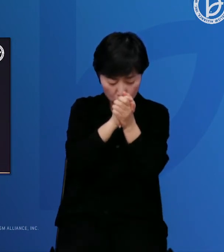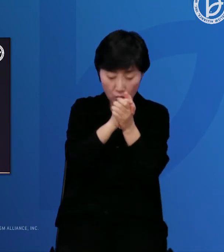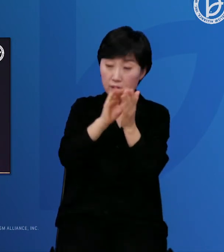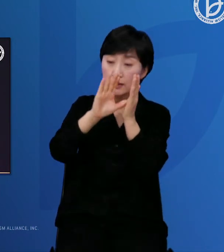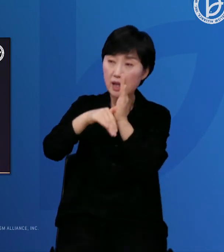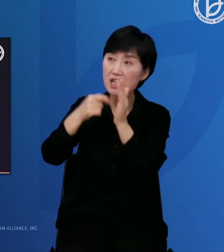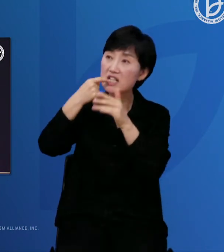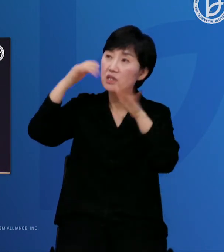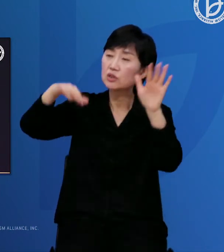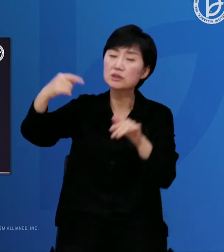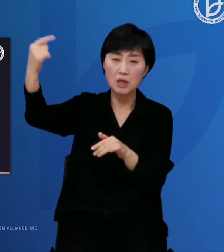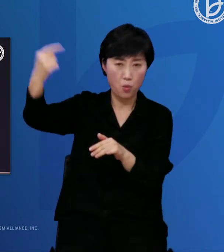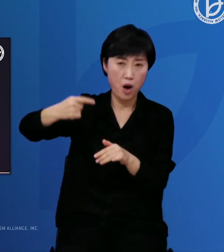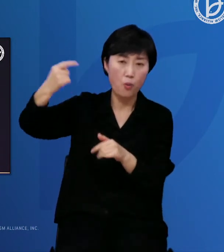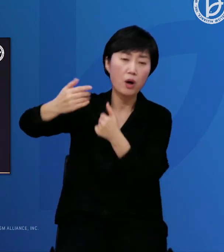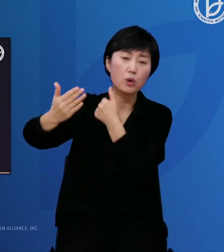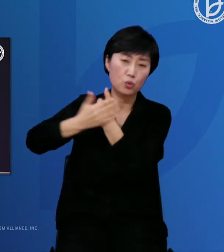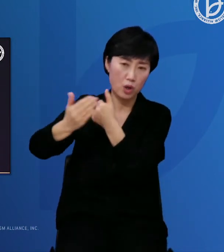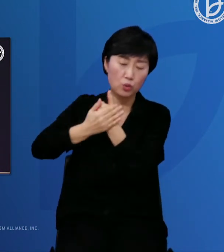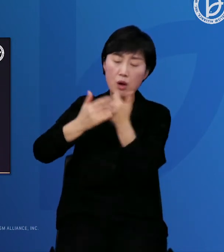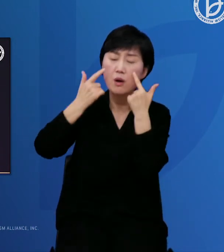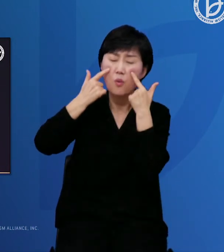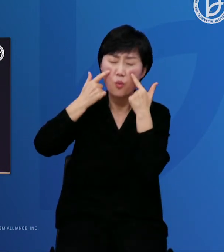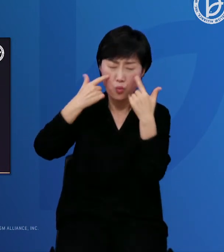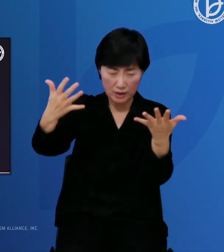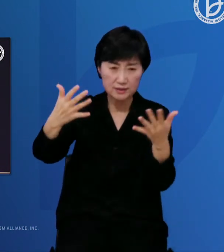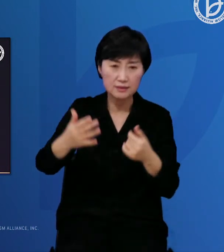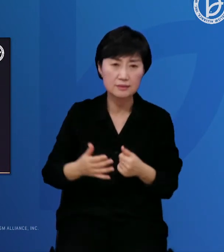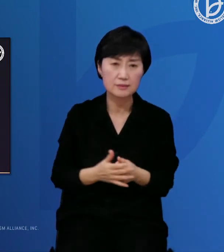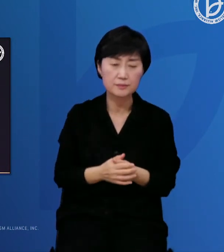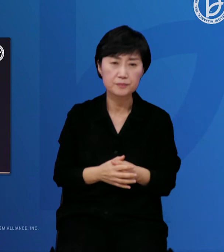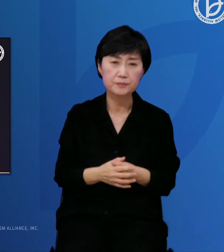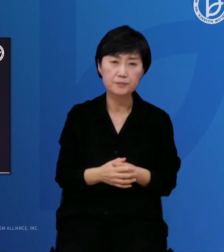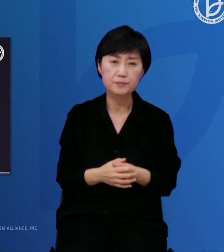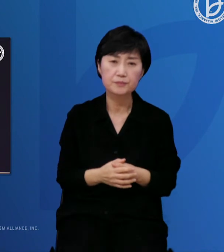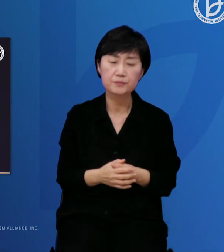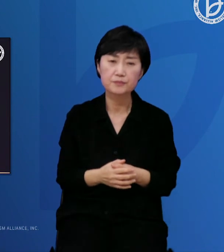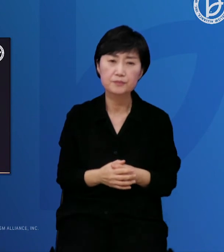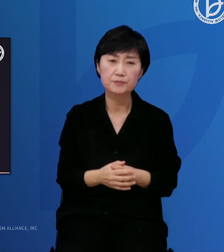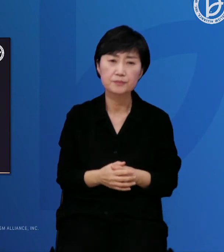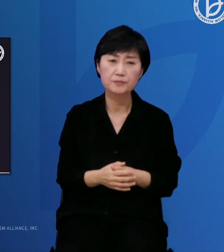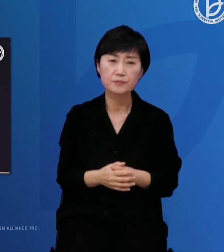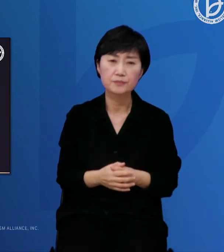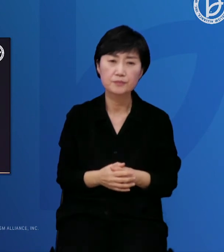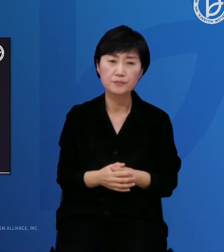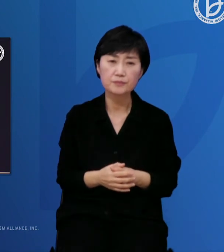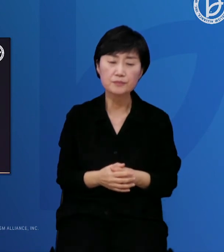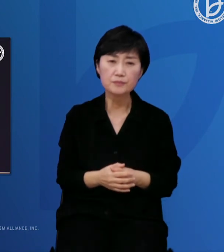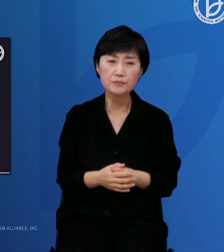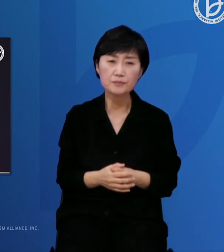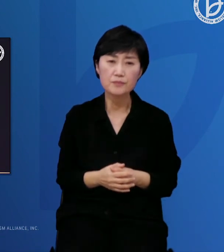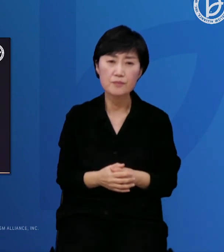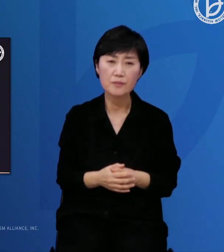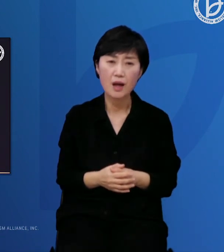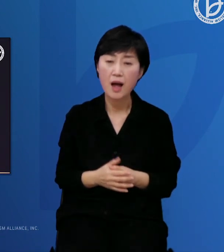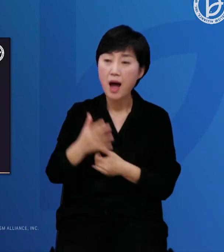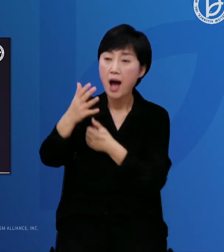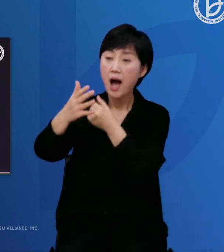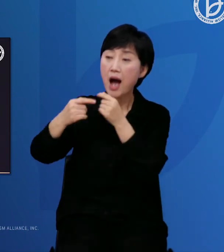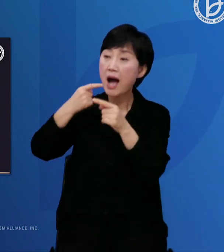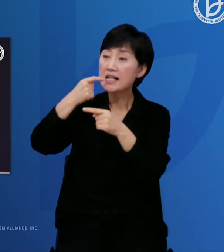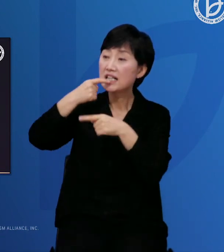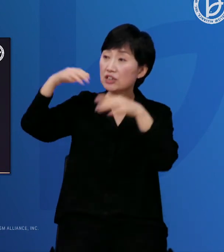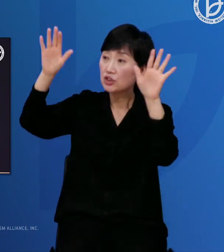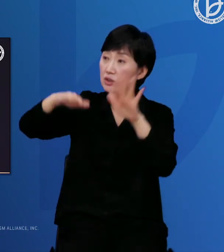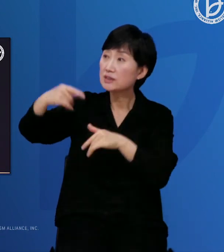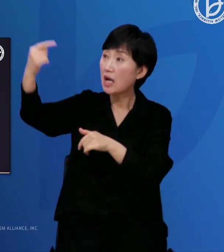그렇죠? calls us to him on our deathbeds, we see that he sends his angels to carry us off. 주의 사자를 보내 치니까